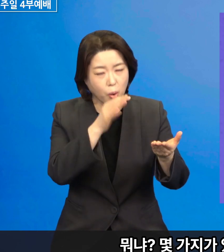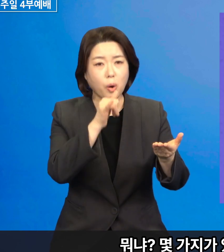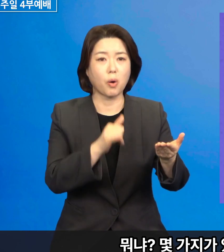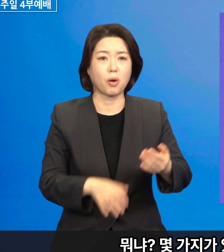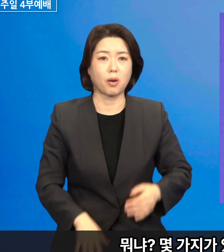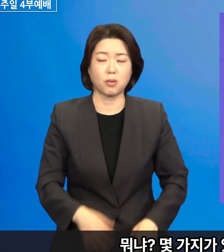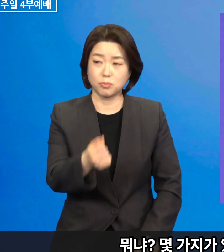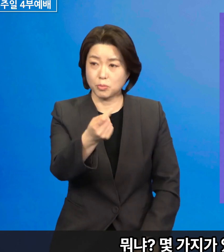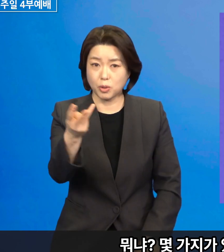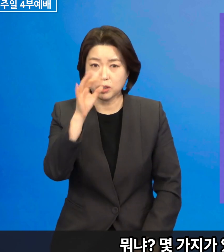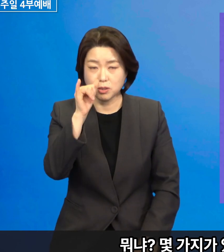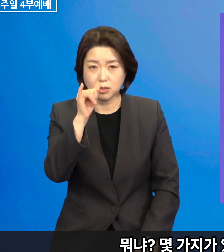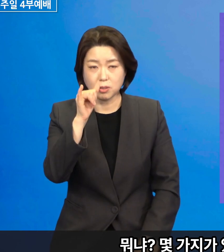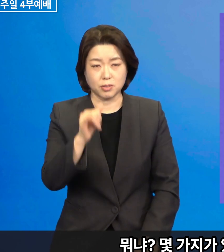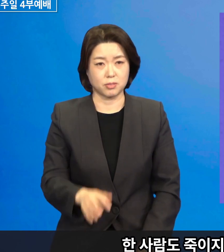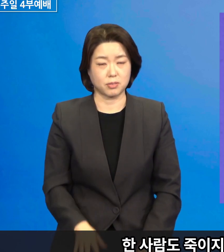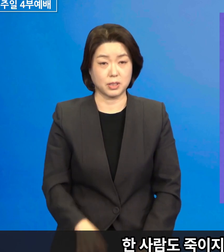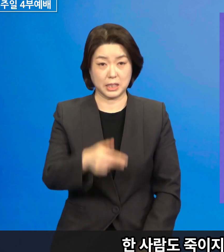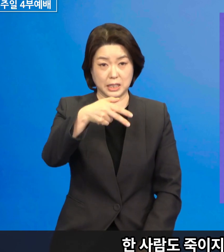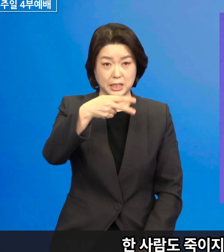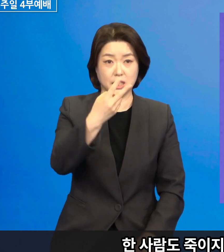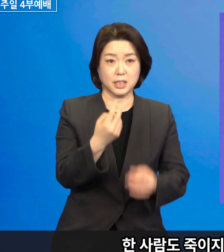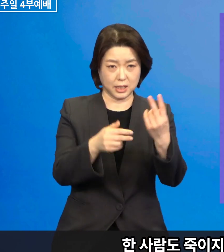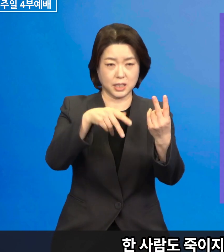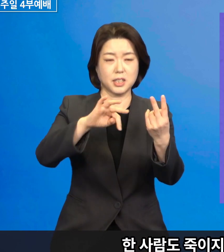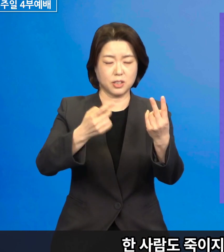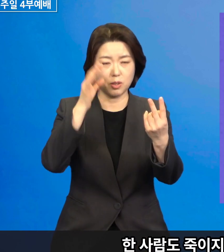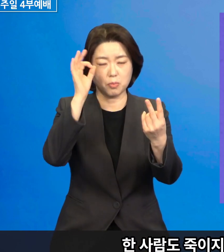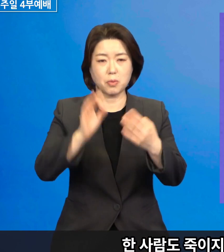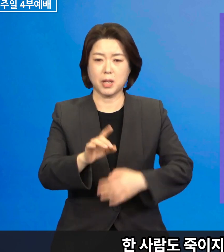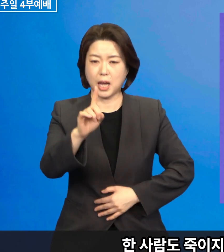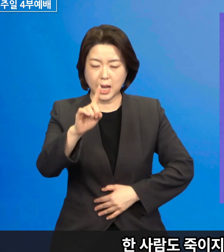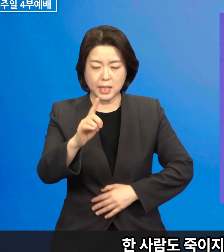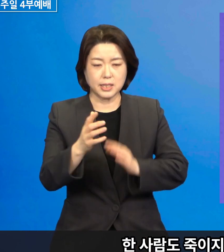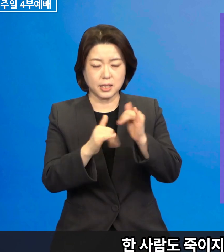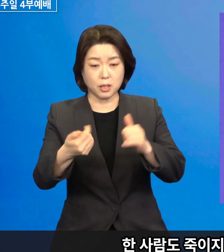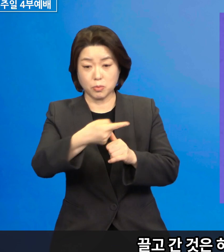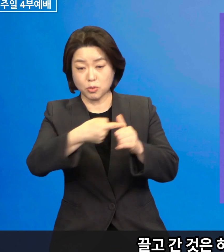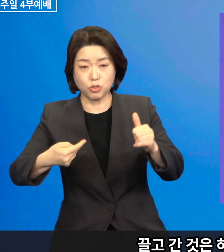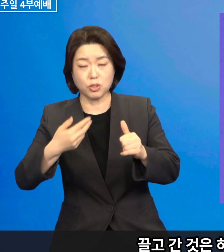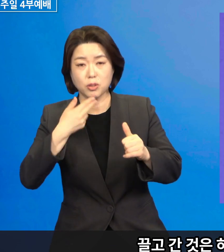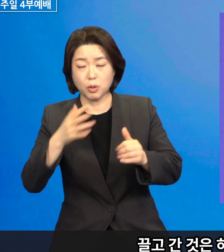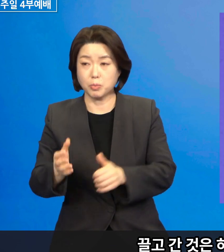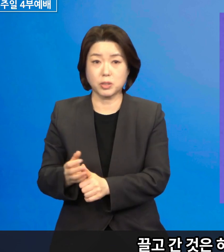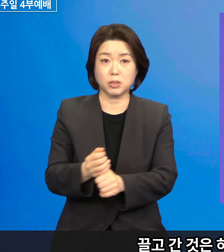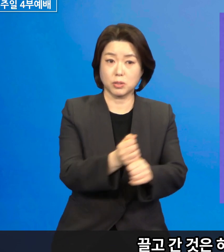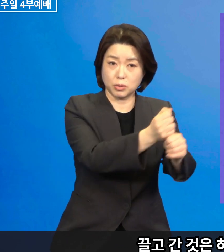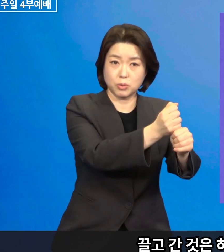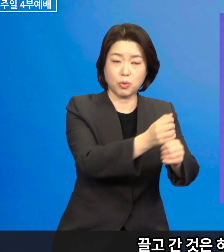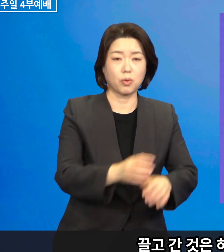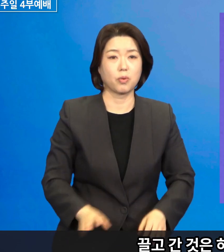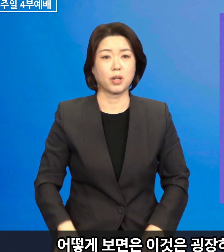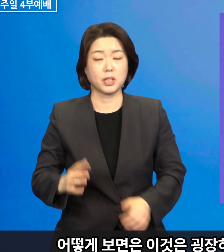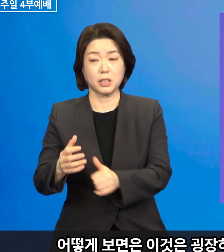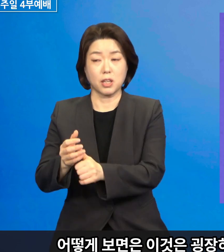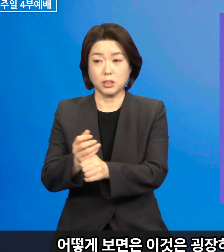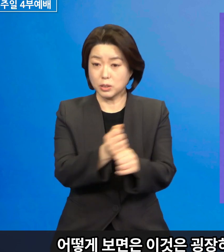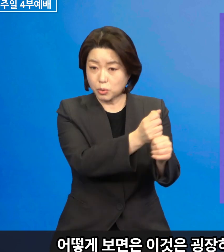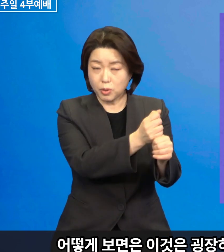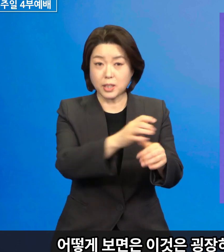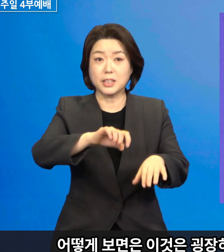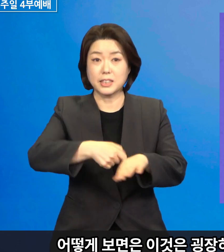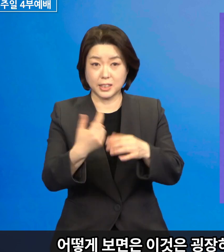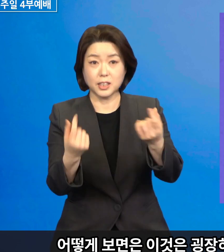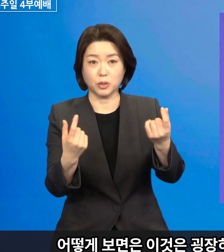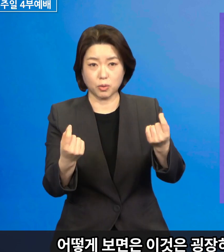몇 가지가 있어요. 2절에 보니까 한 사람도 죽이지 않고 끌고 갔답니다. 끌고 간 것은 하나님의 징계예요. 어떻게 보면